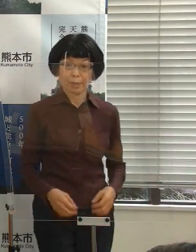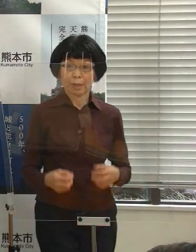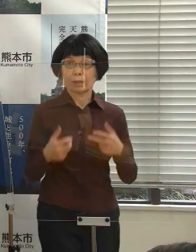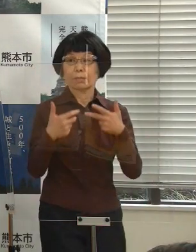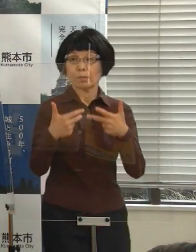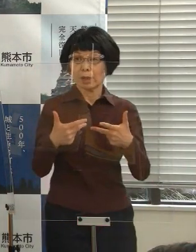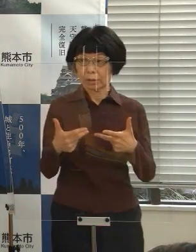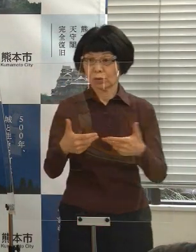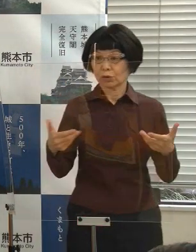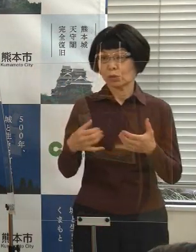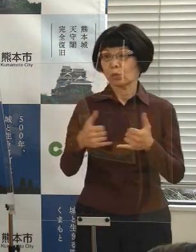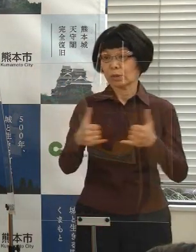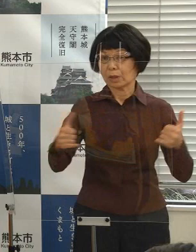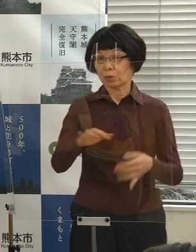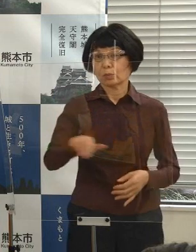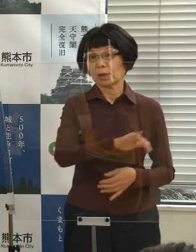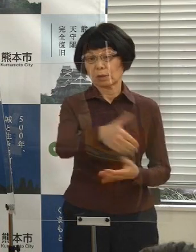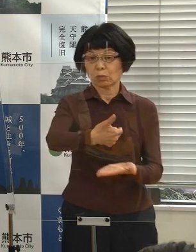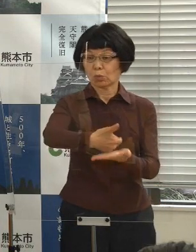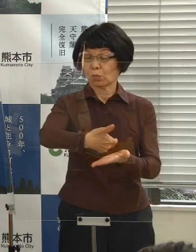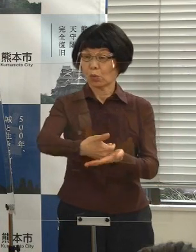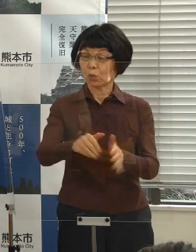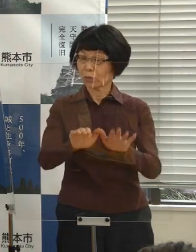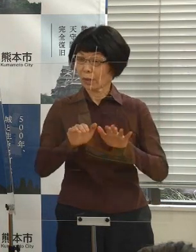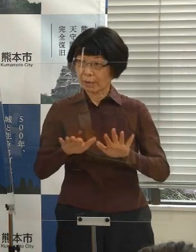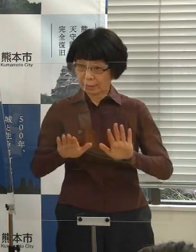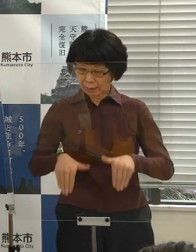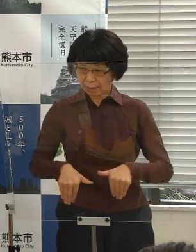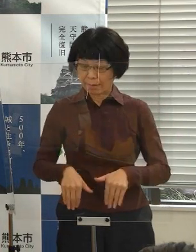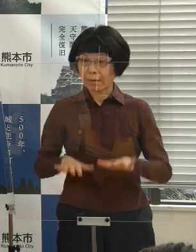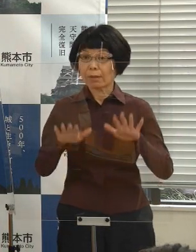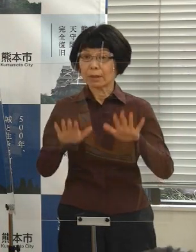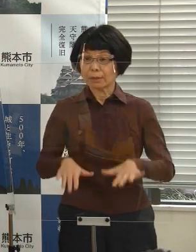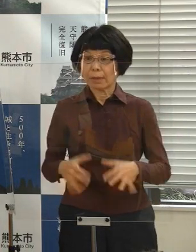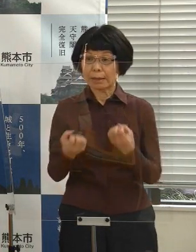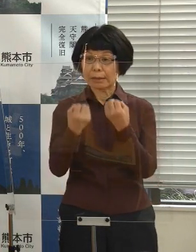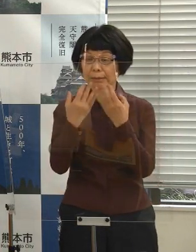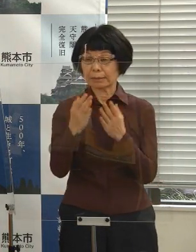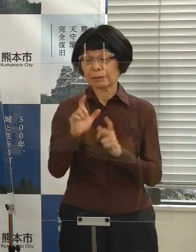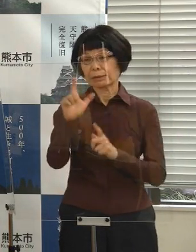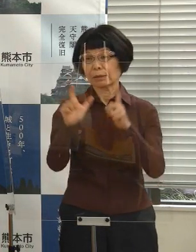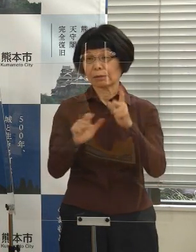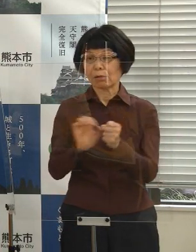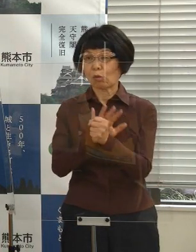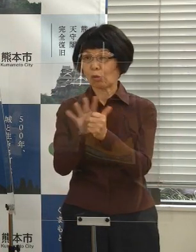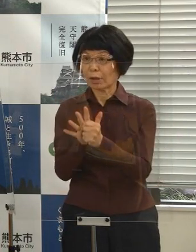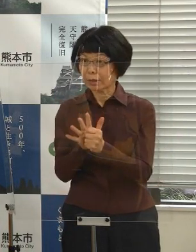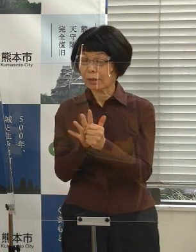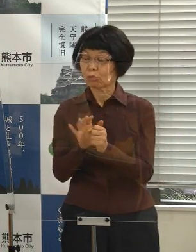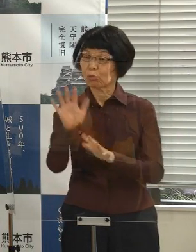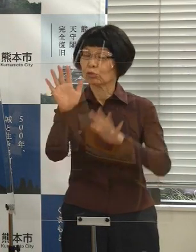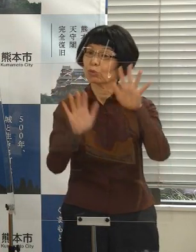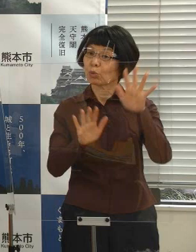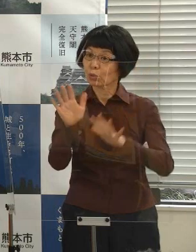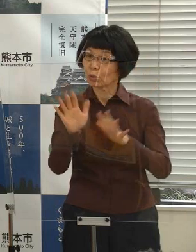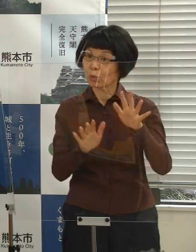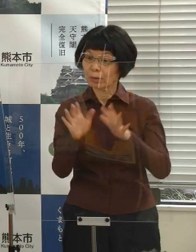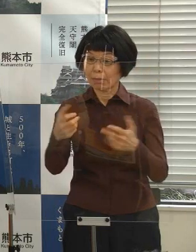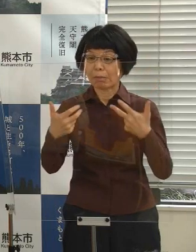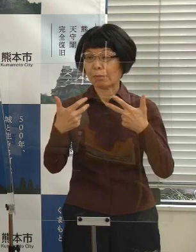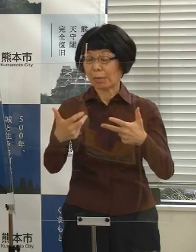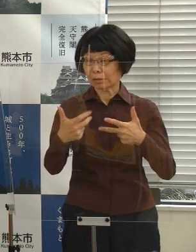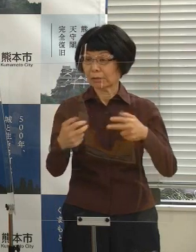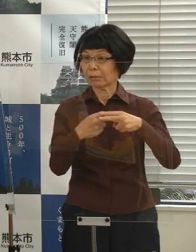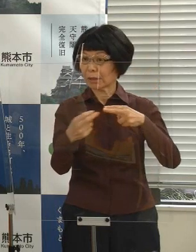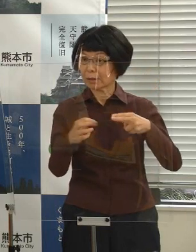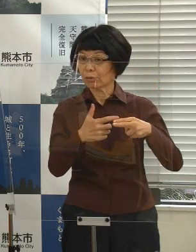けれども、まず非常にですね、今は新型コロナの影響で乗客数が減っていて、